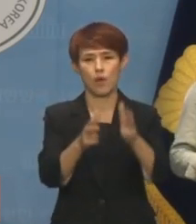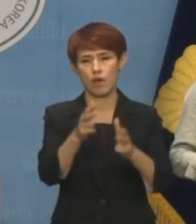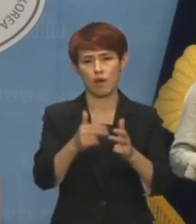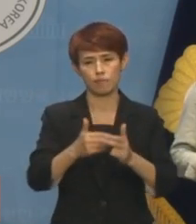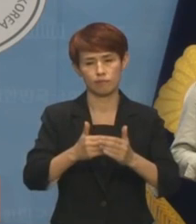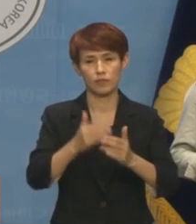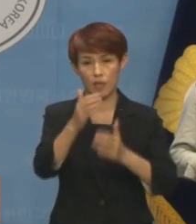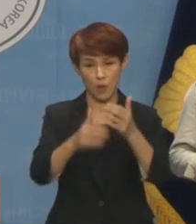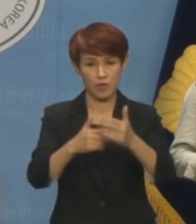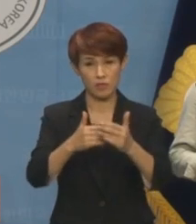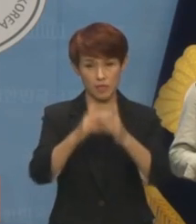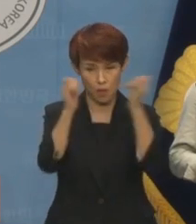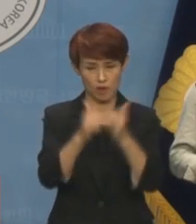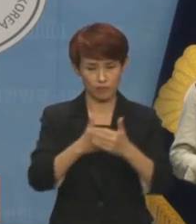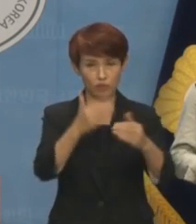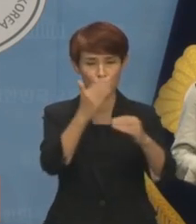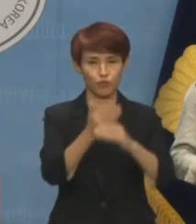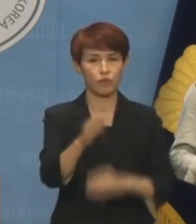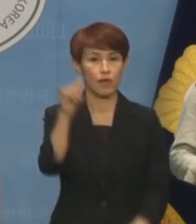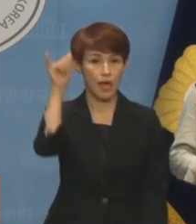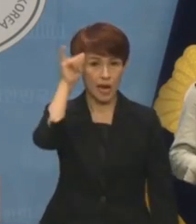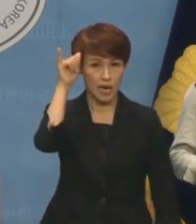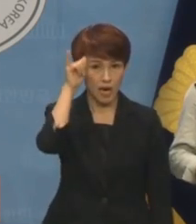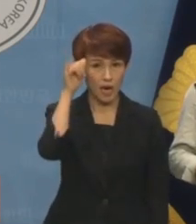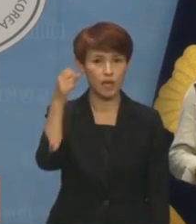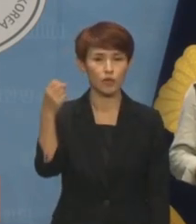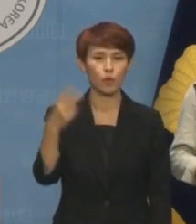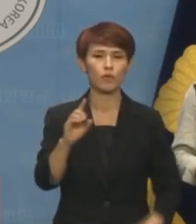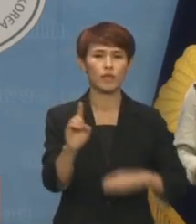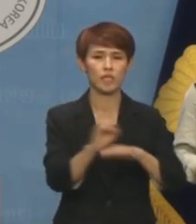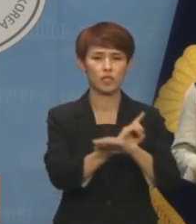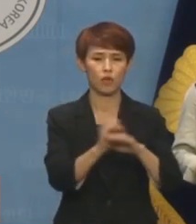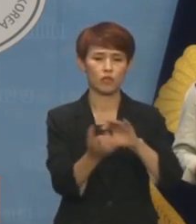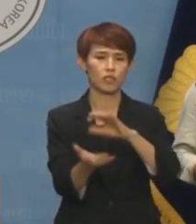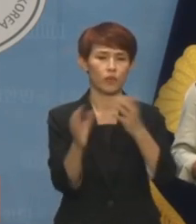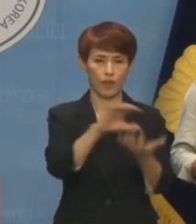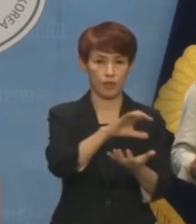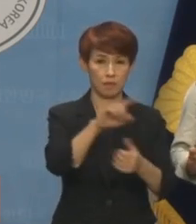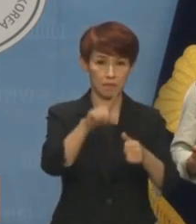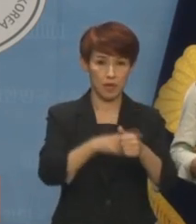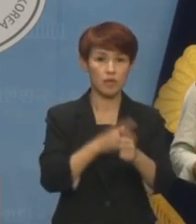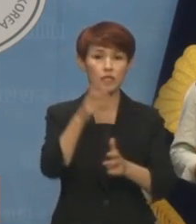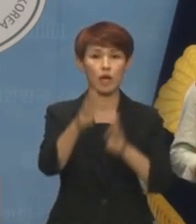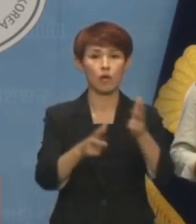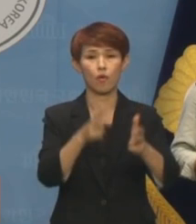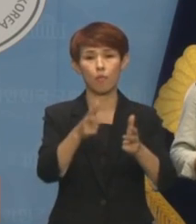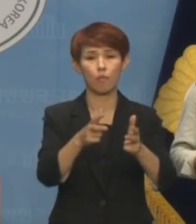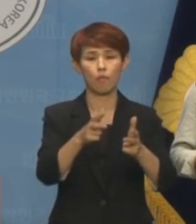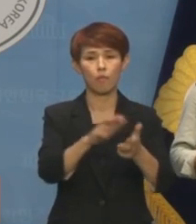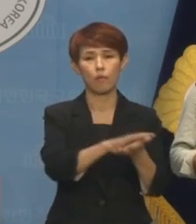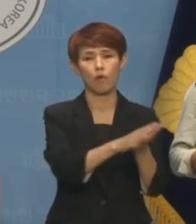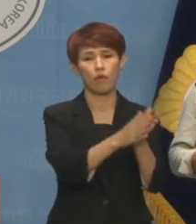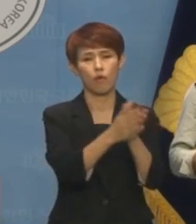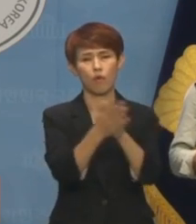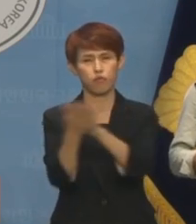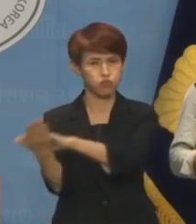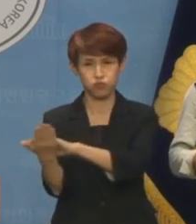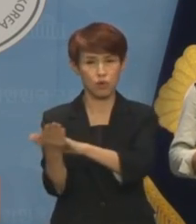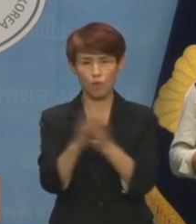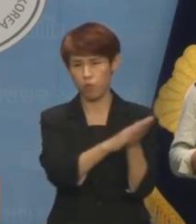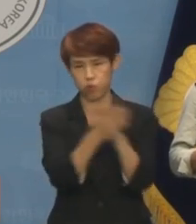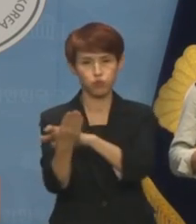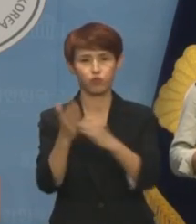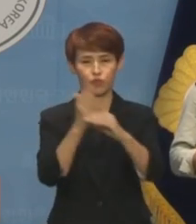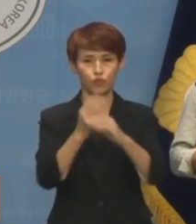있습니다. 또한 AI를 비롯한 디지털 전환 등으로 산업구조 변화가 급속하게 진행되고